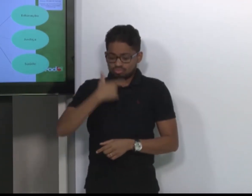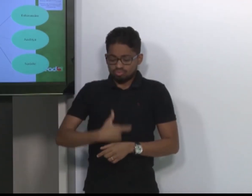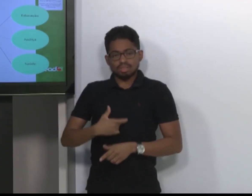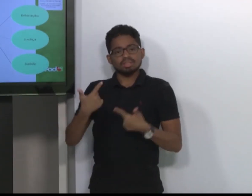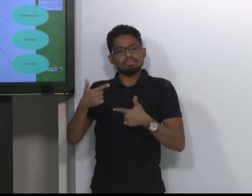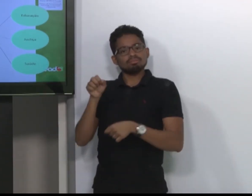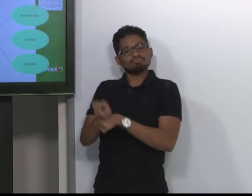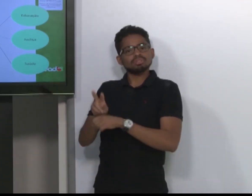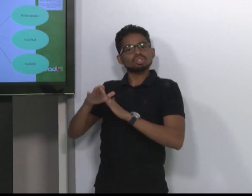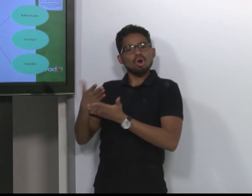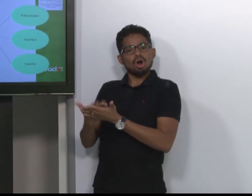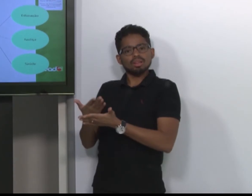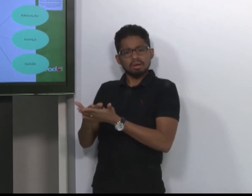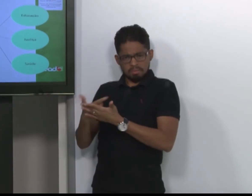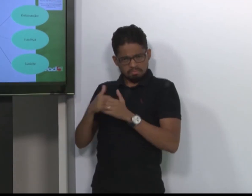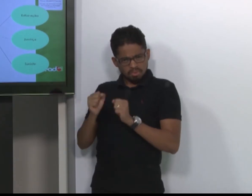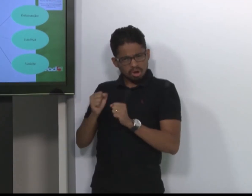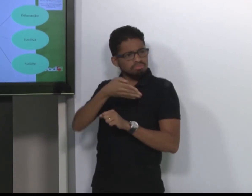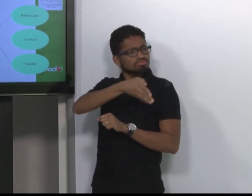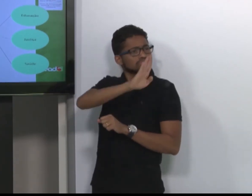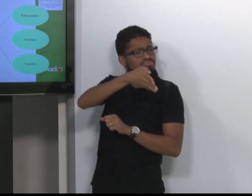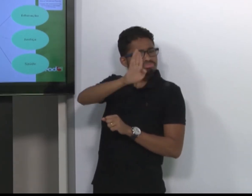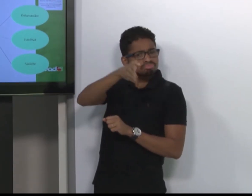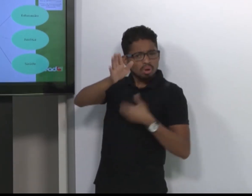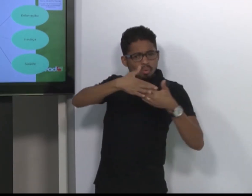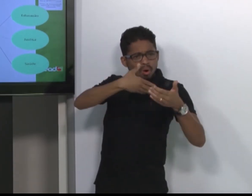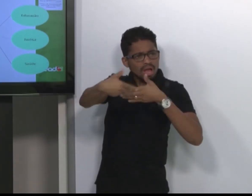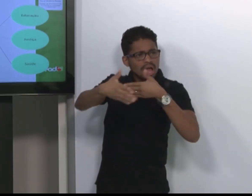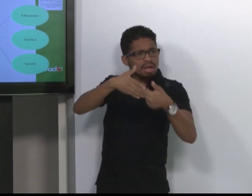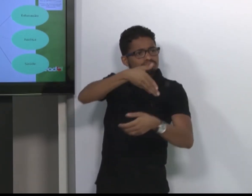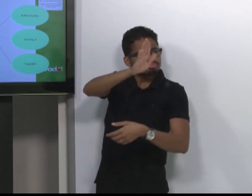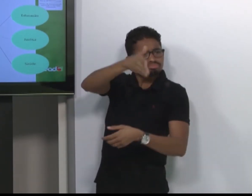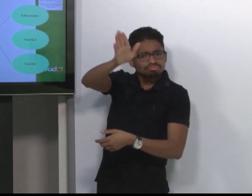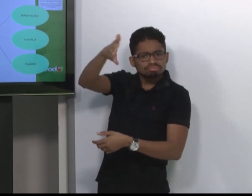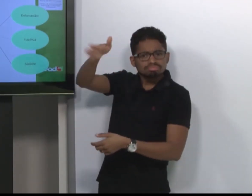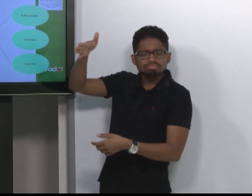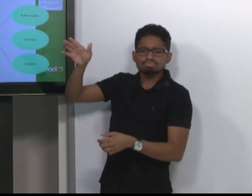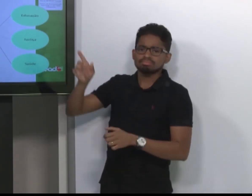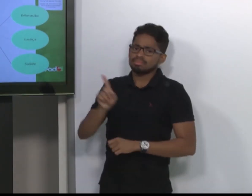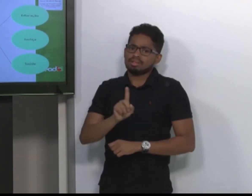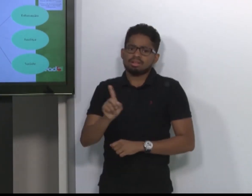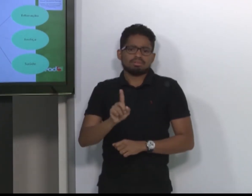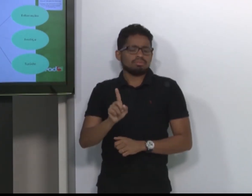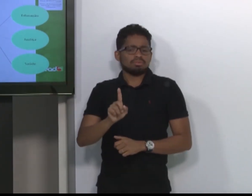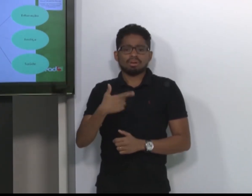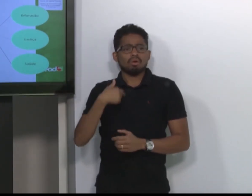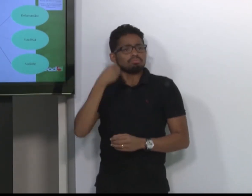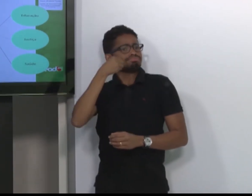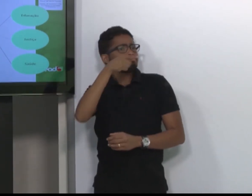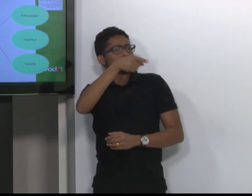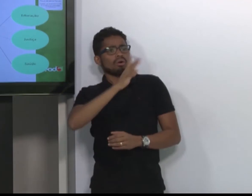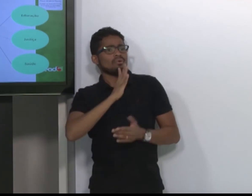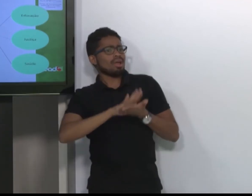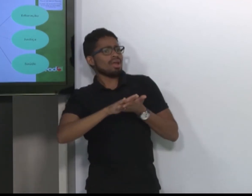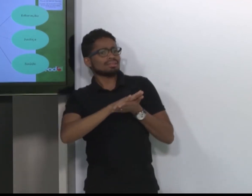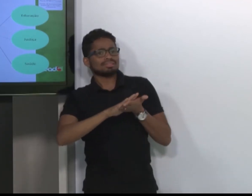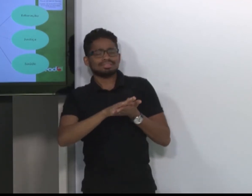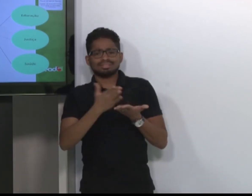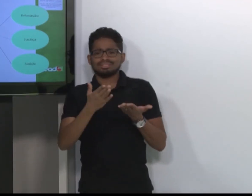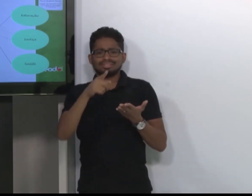posso atuar em vários outros espaços? Não. Se eu não tenho experiência para atuar na televisão, com a